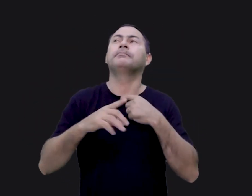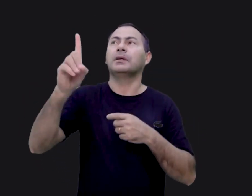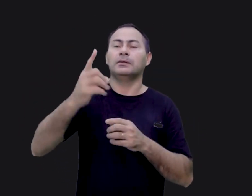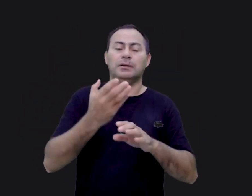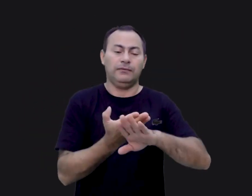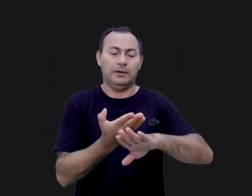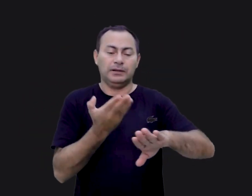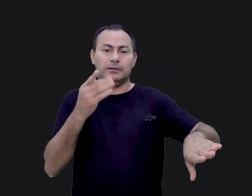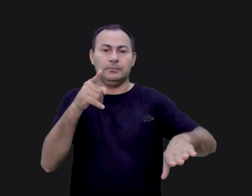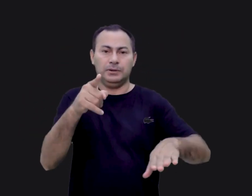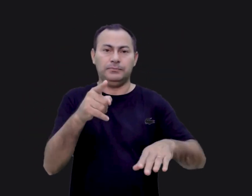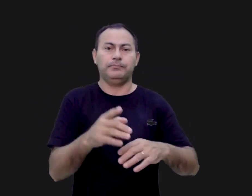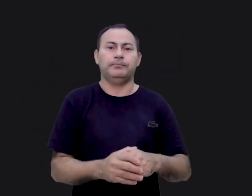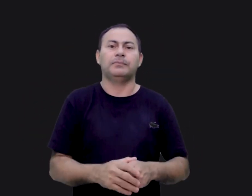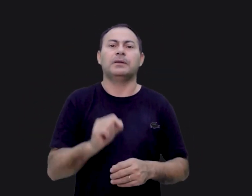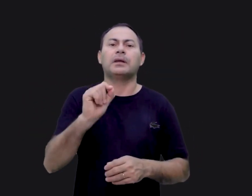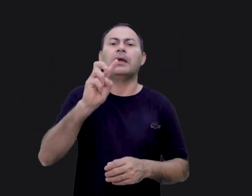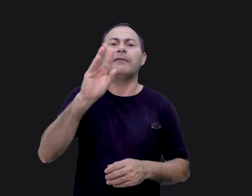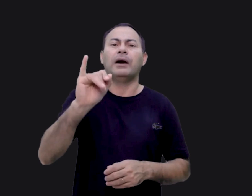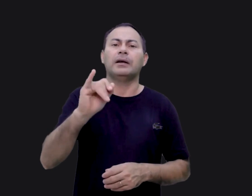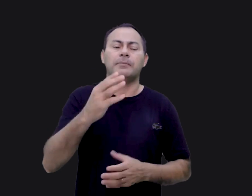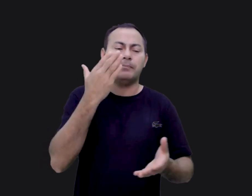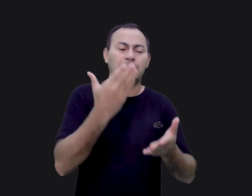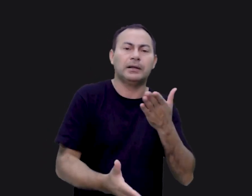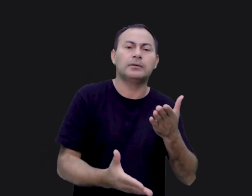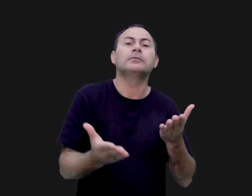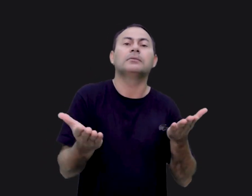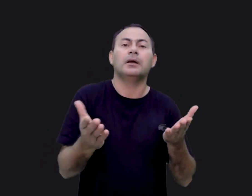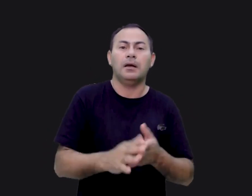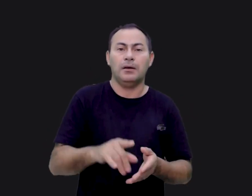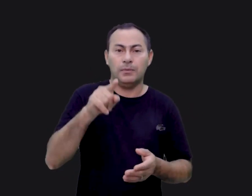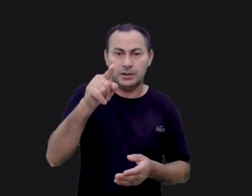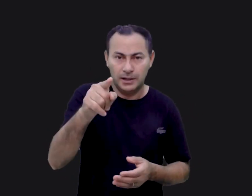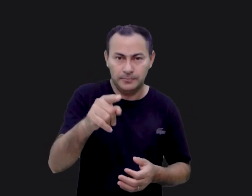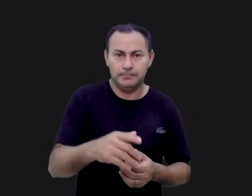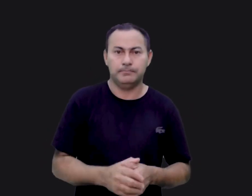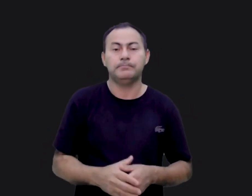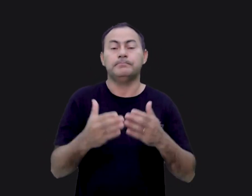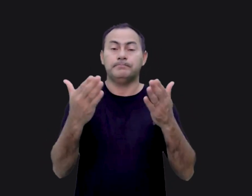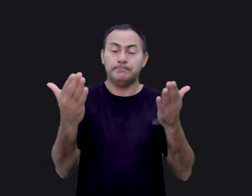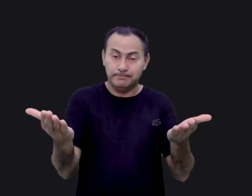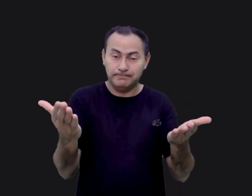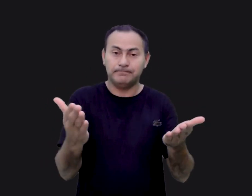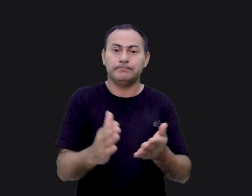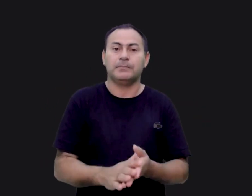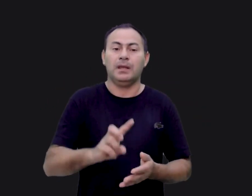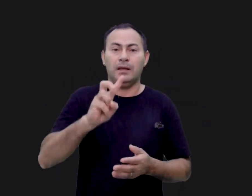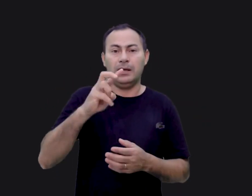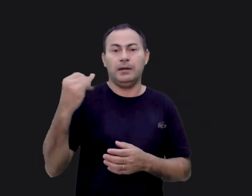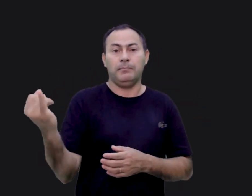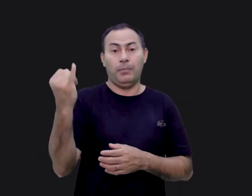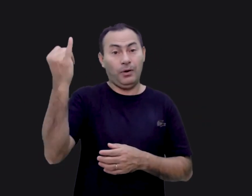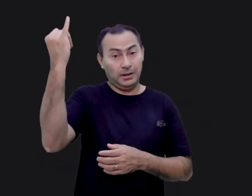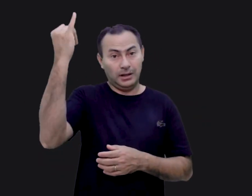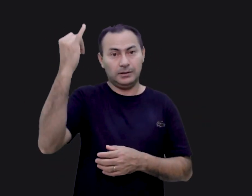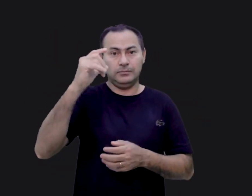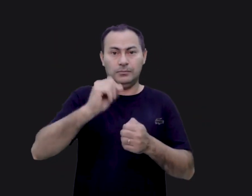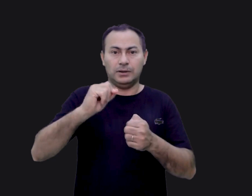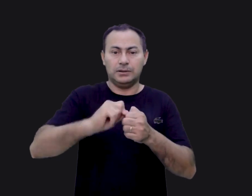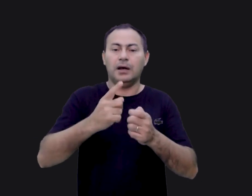vontade, Deus se afastará de você e quem vai sair perdendo é você. Então, vale a pena fazer